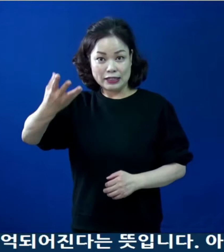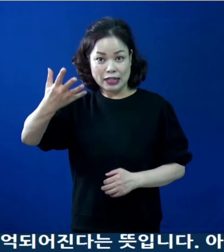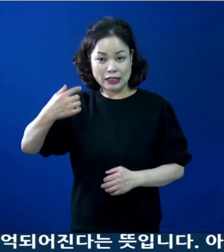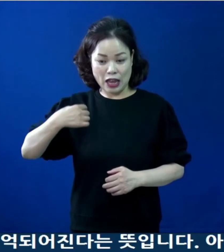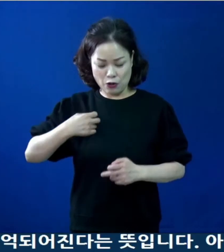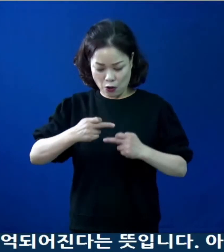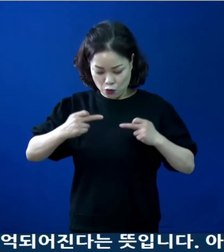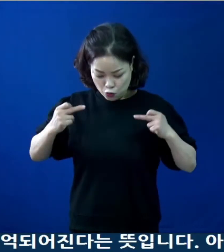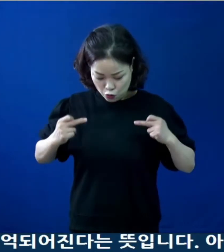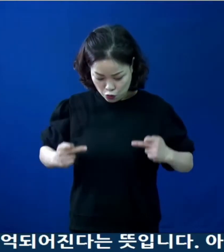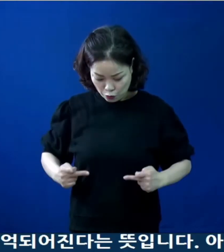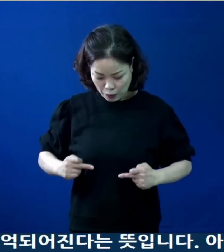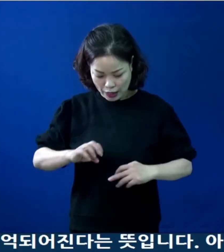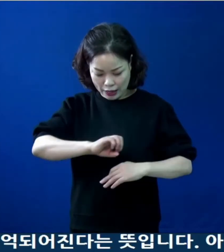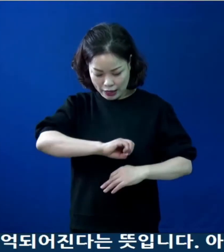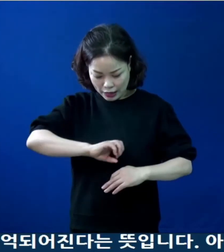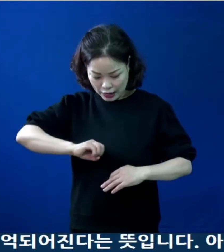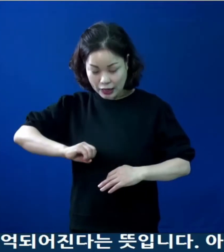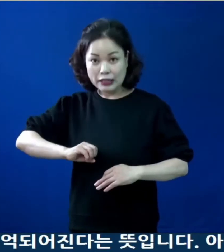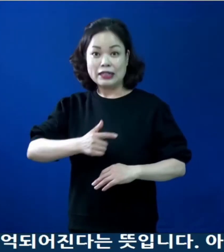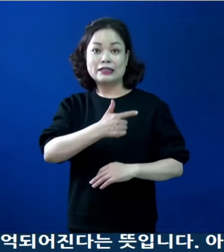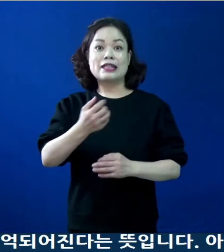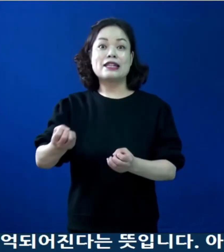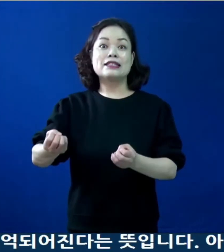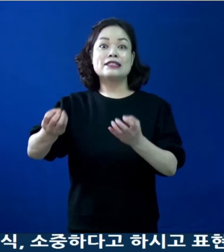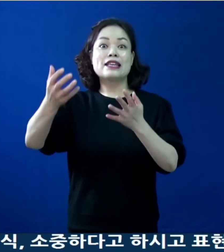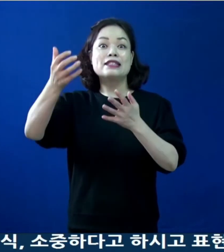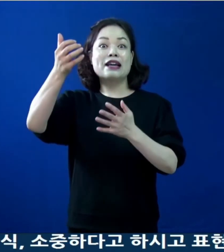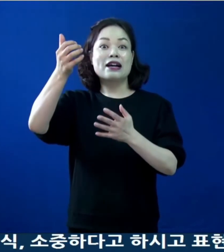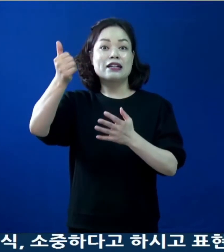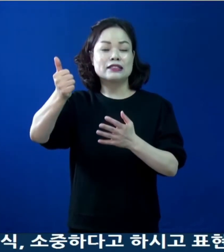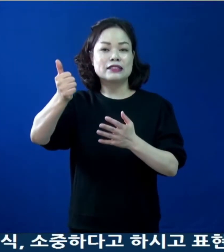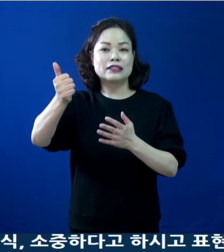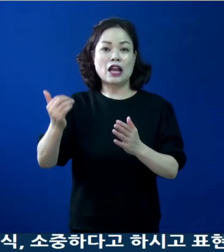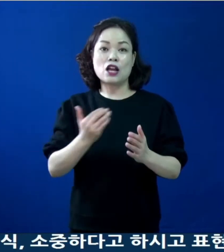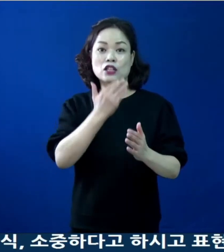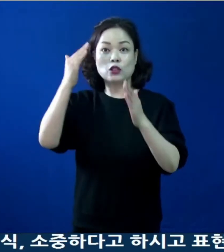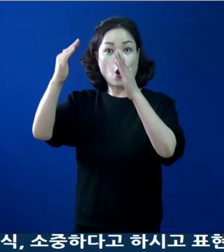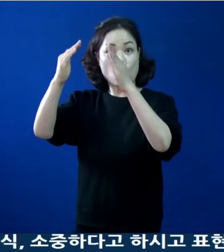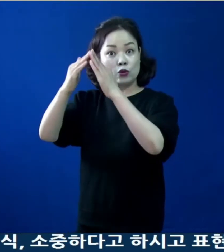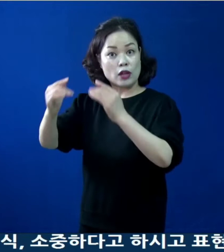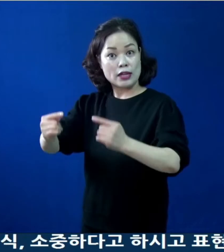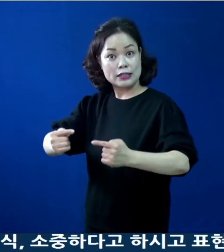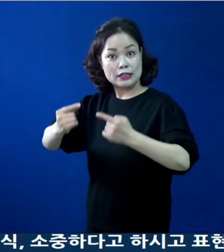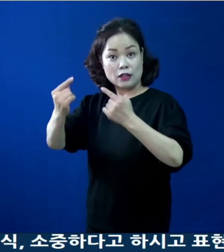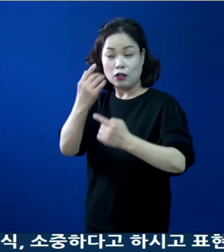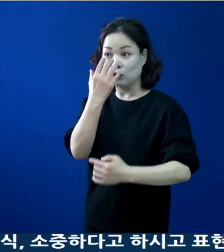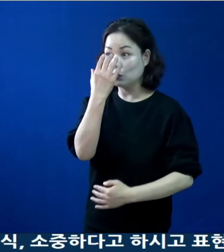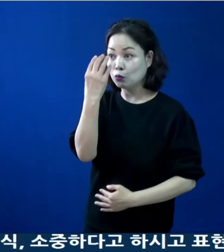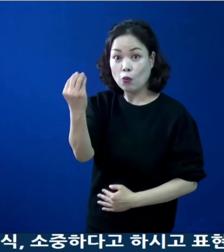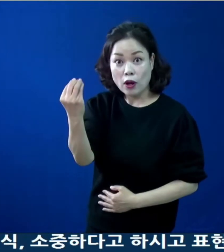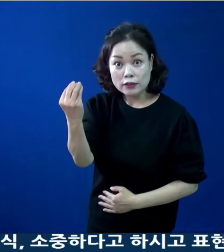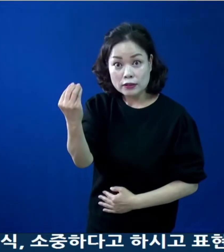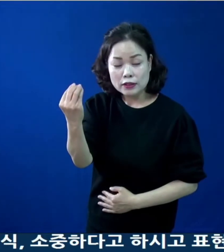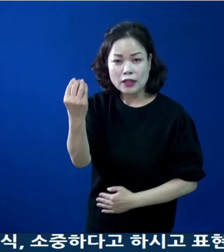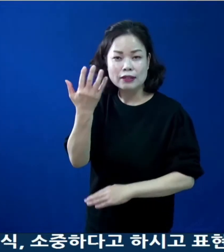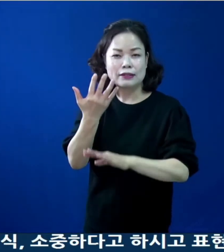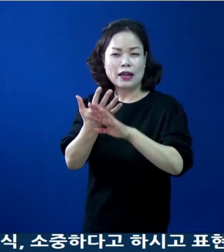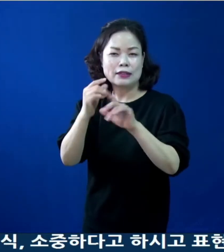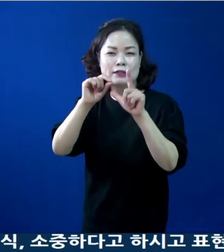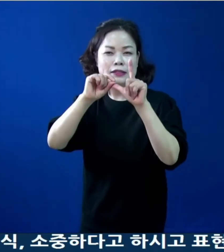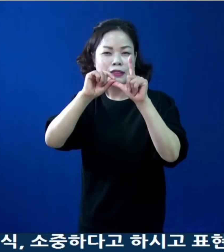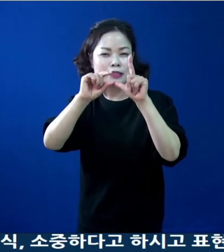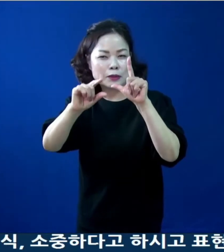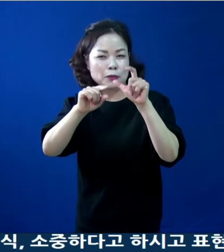달려있는 모습, 이 모습으로 대제사장이 이제 성소에 들어가는 것을 보았는데 또 다른